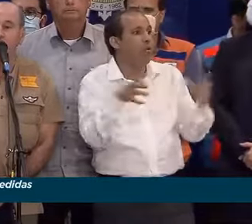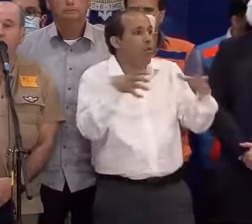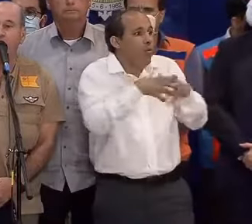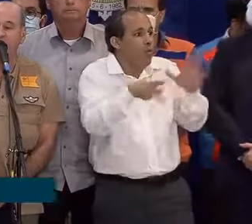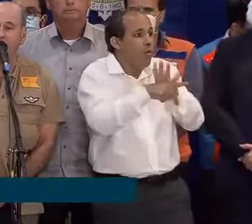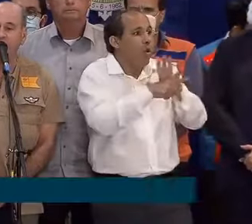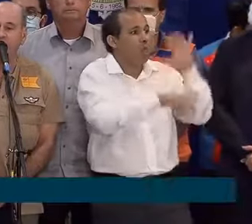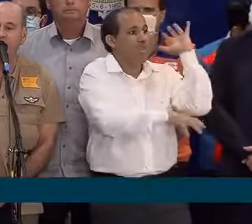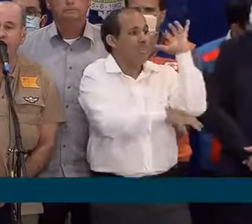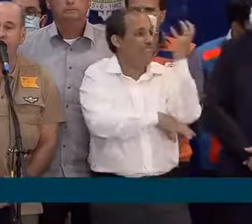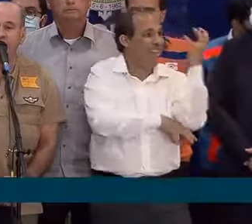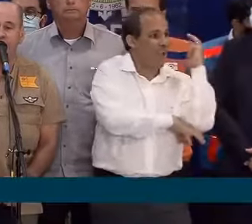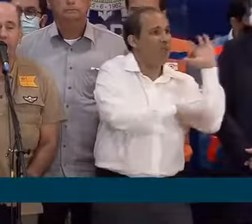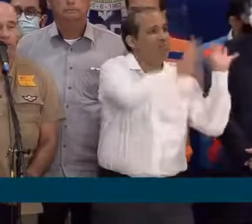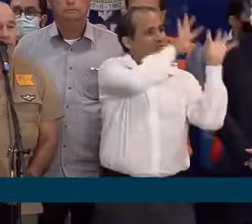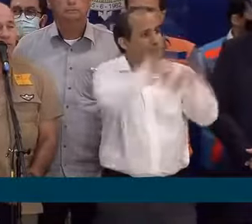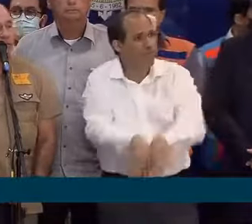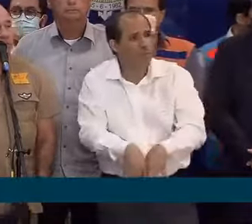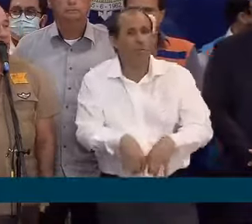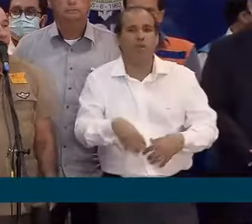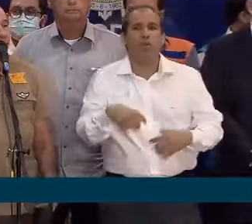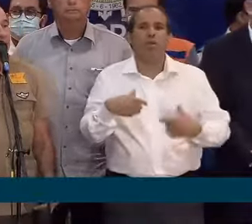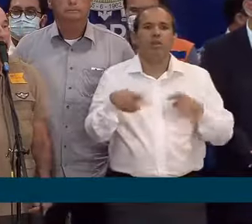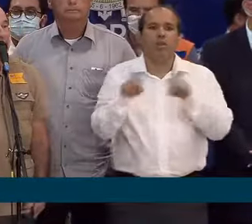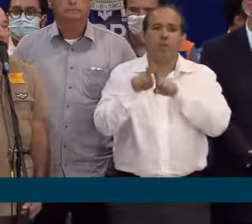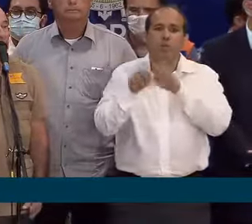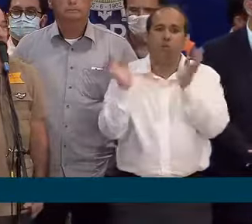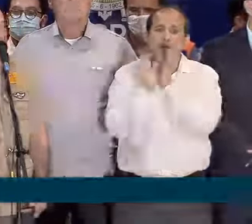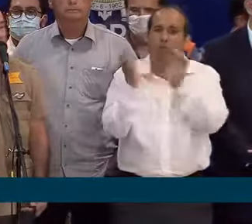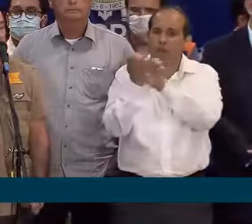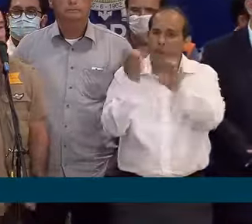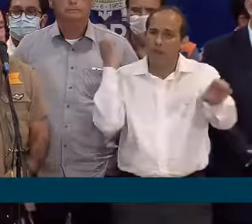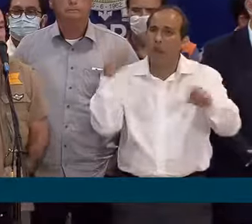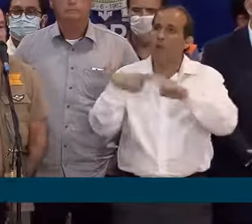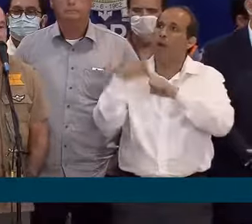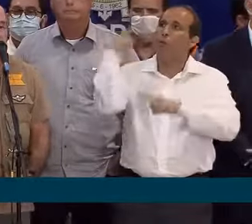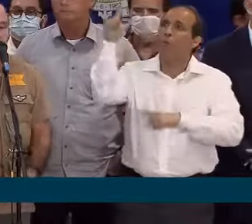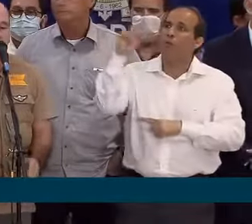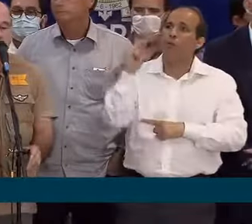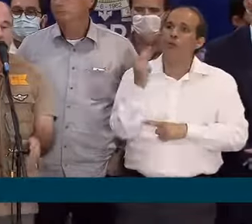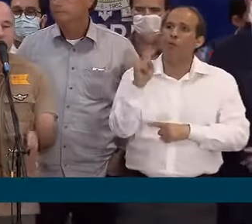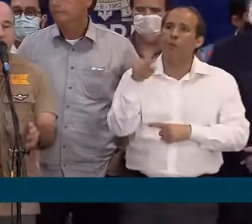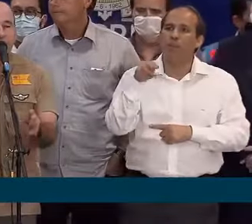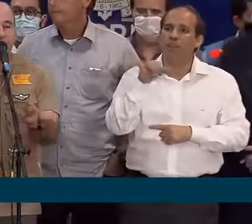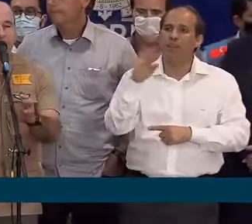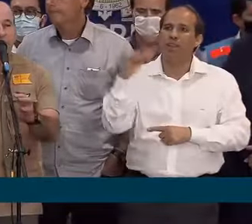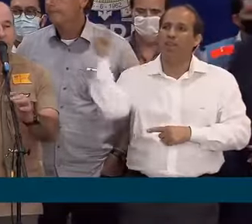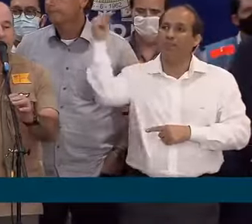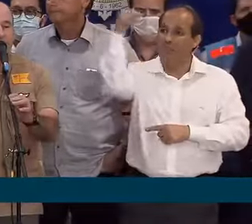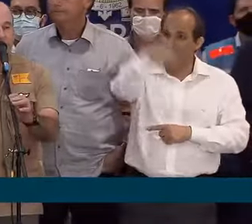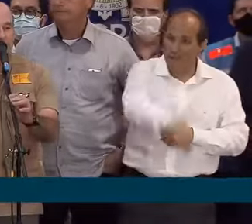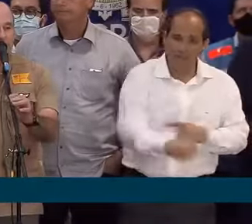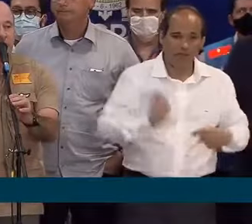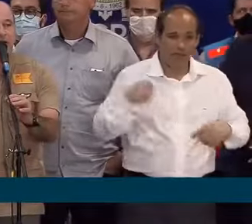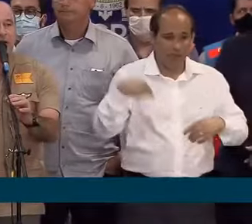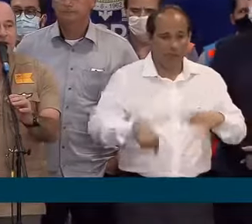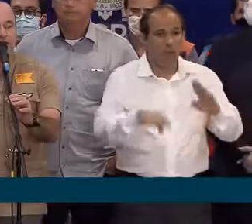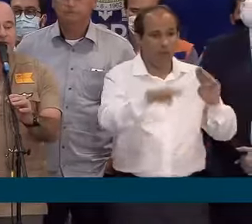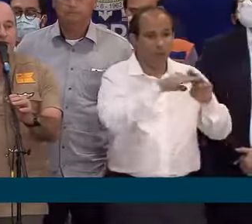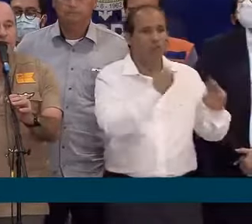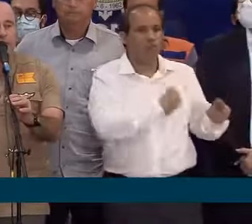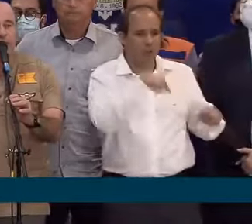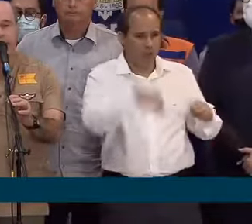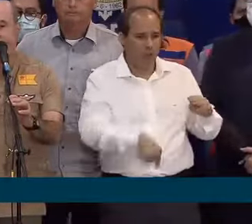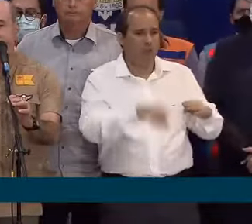nosso, o batalhão de engenharia e unidade de Humaitá cerrando Amazonas para cá. Então as Forças Armadas se fazem presentes